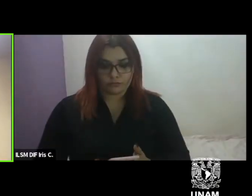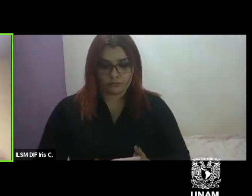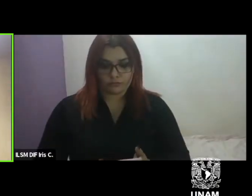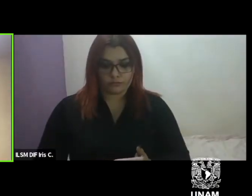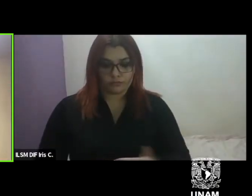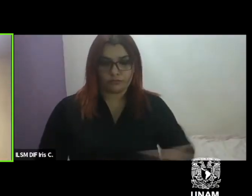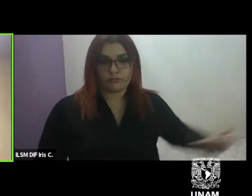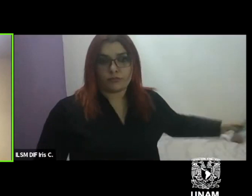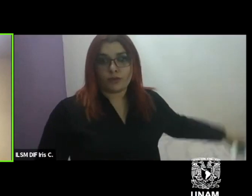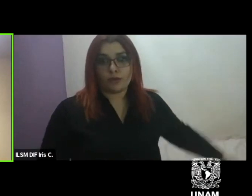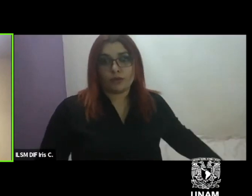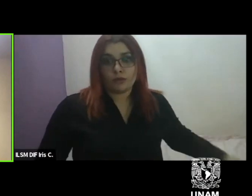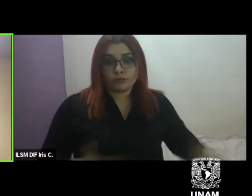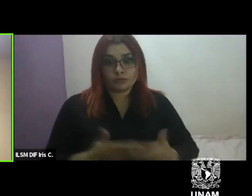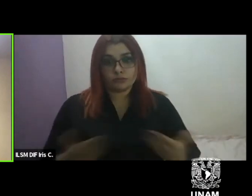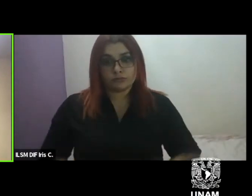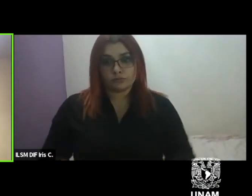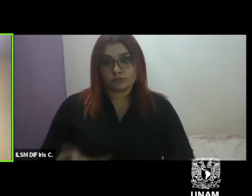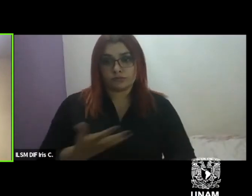Ahora que tenemos este